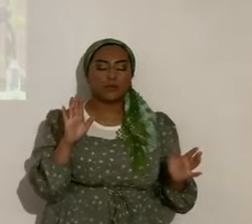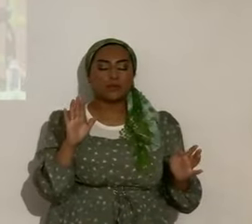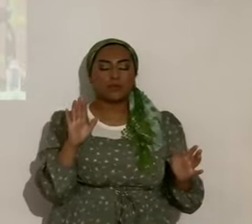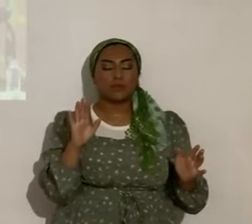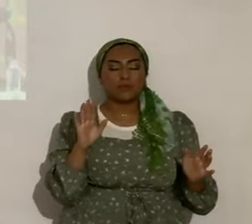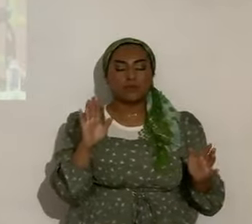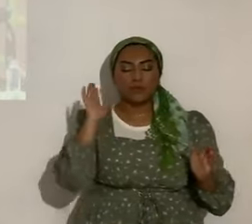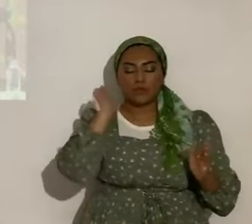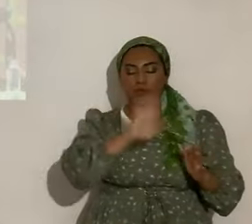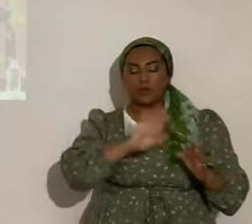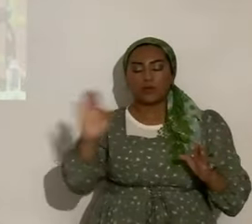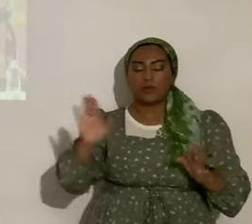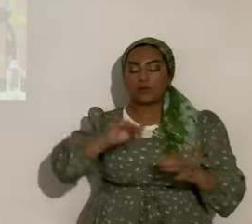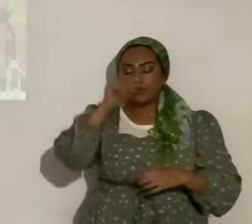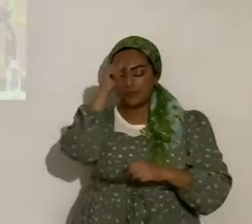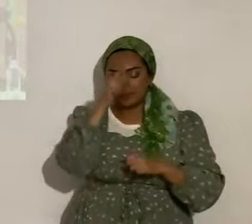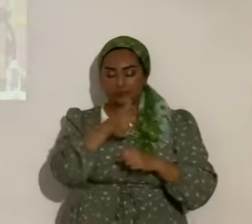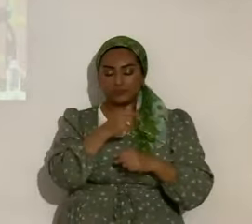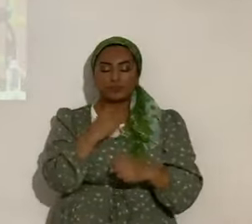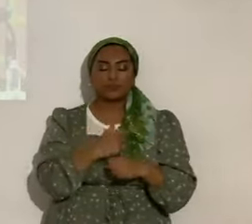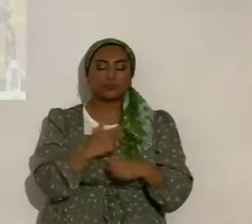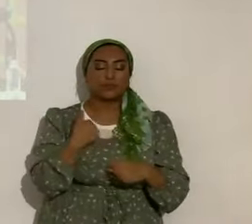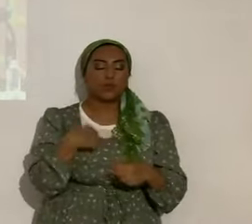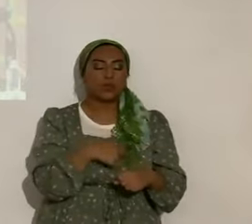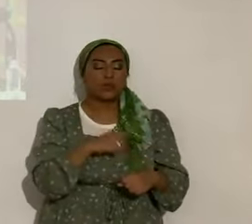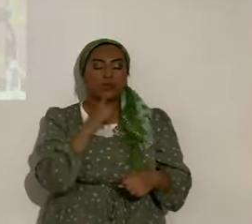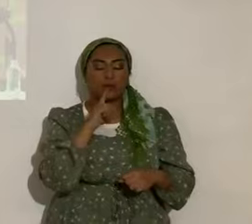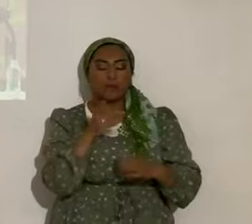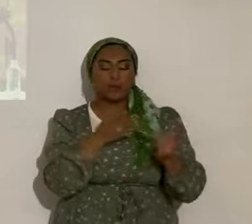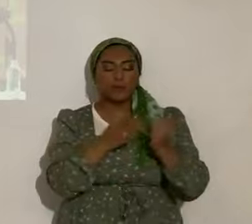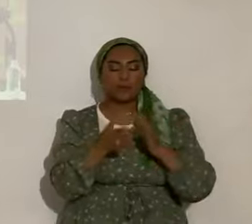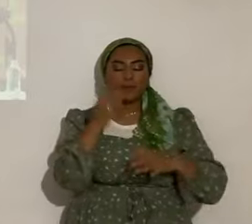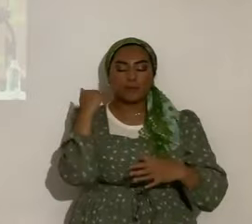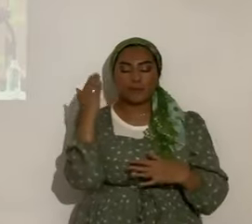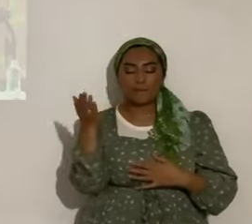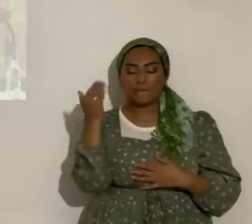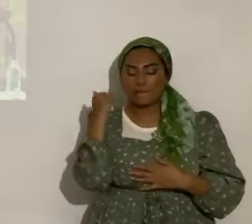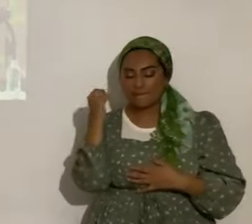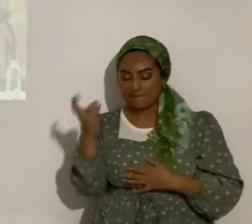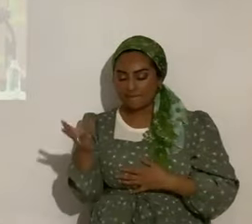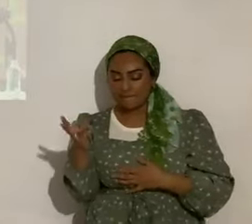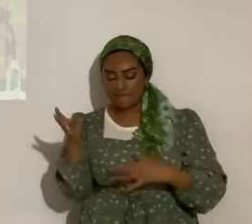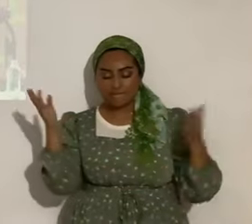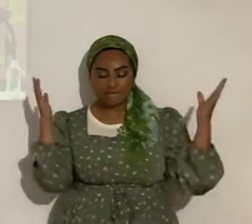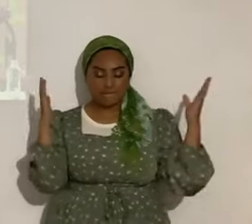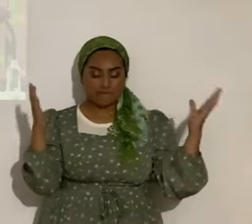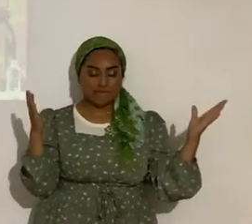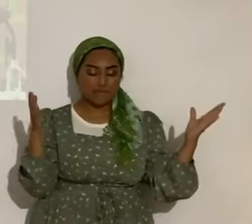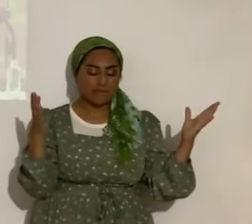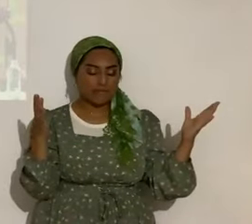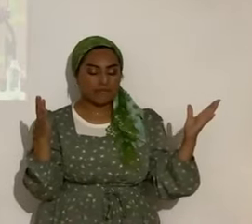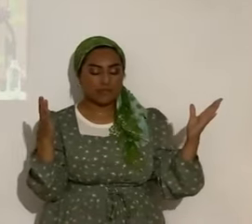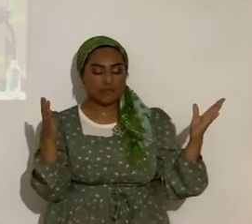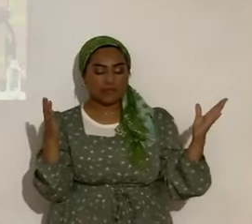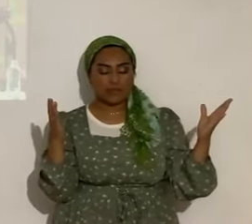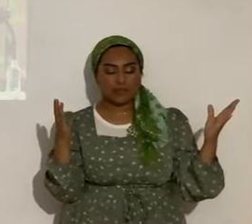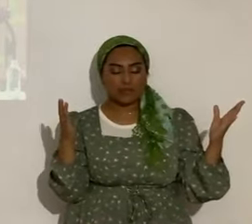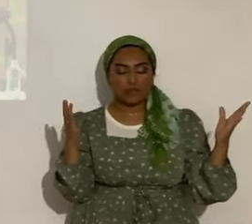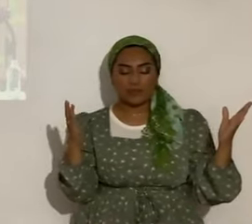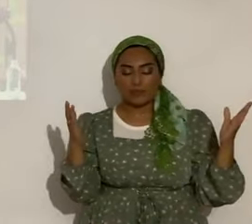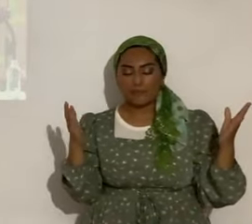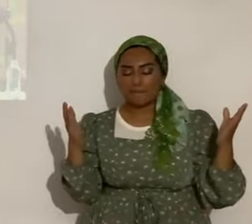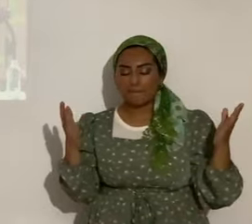criado, hermano, hermana, no, servimos a Yahshua. Entonces, aquí la traducción no es muy correcta.